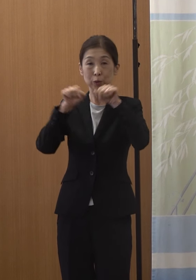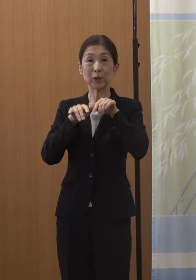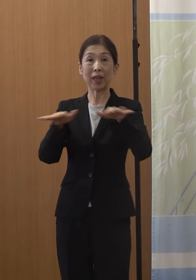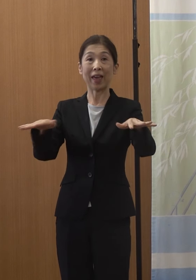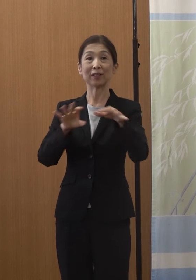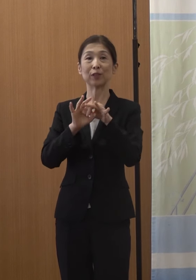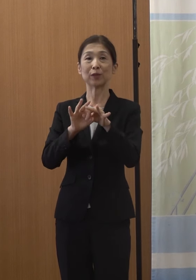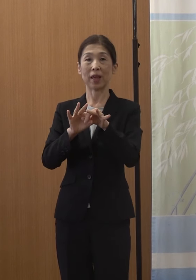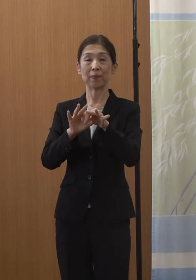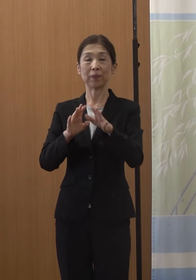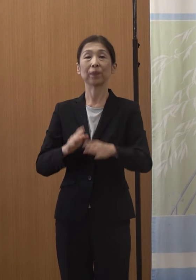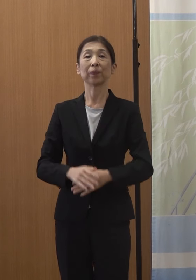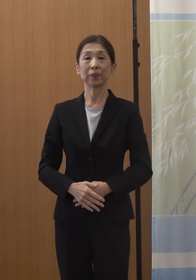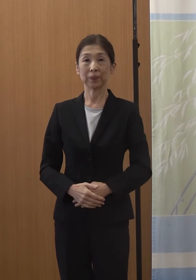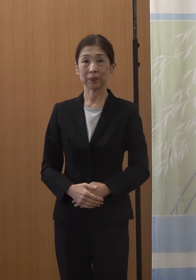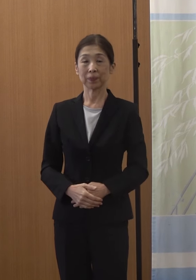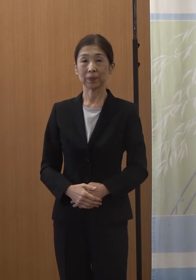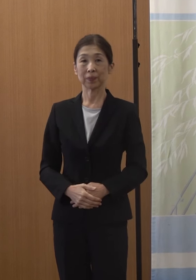ください。